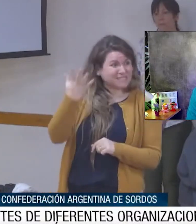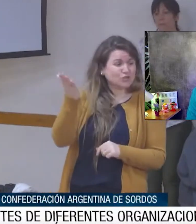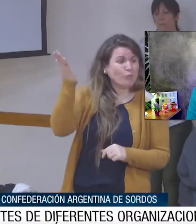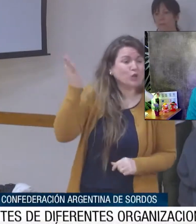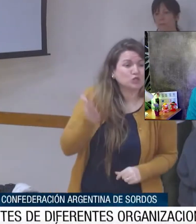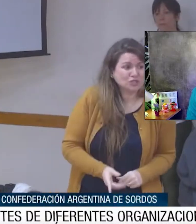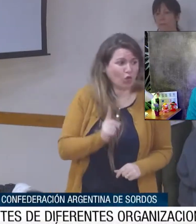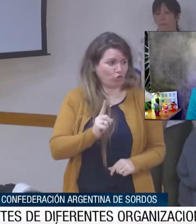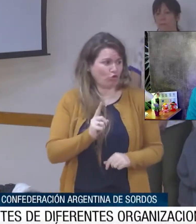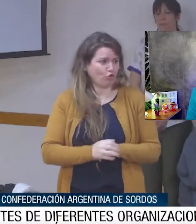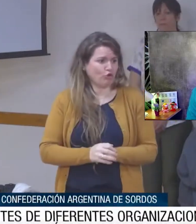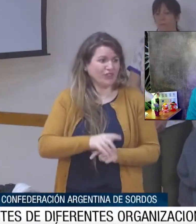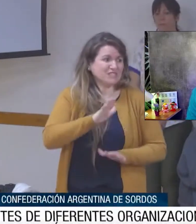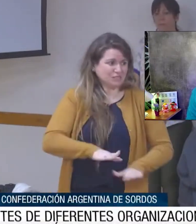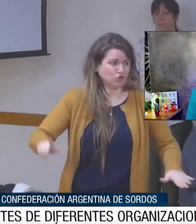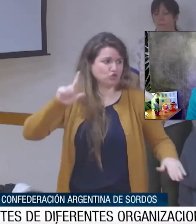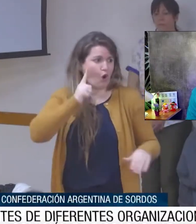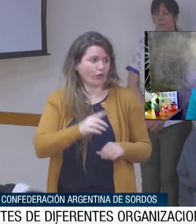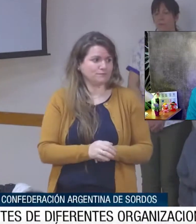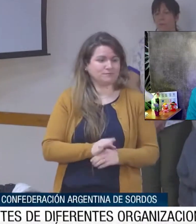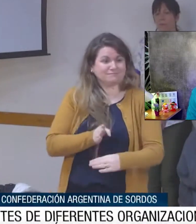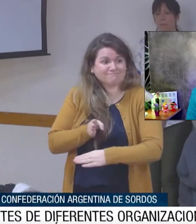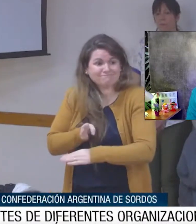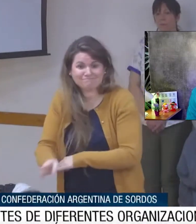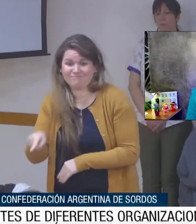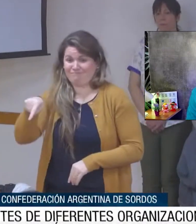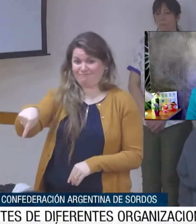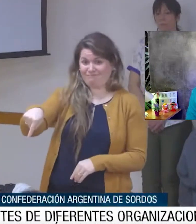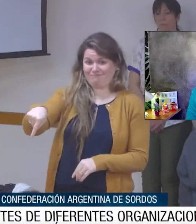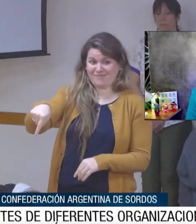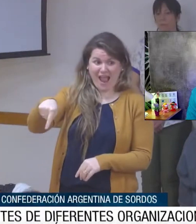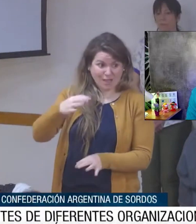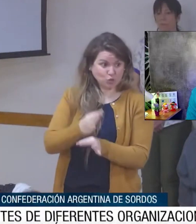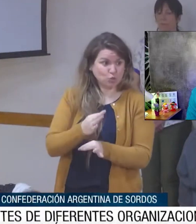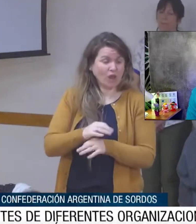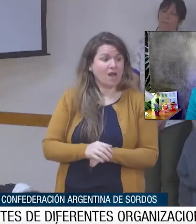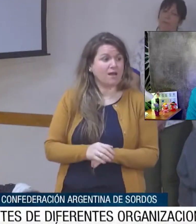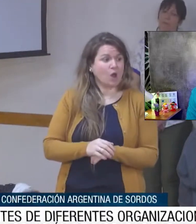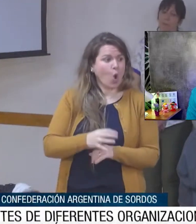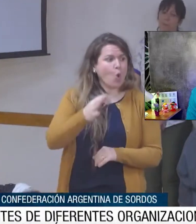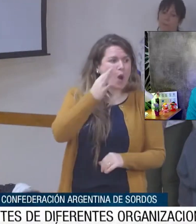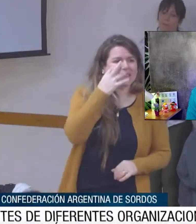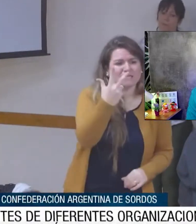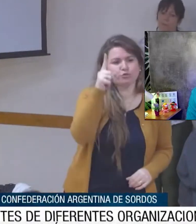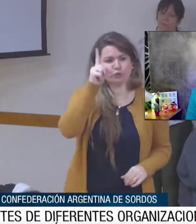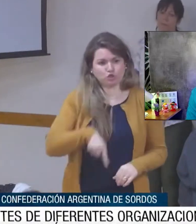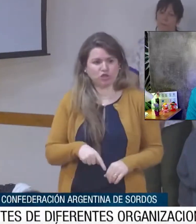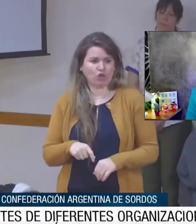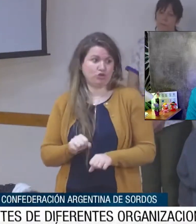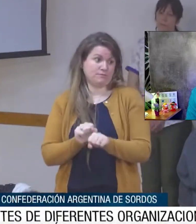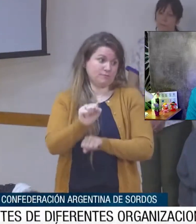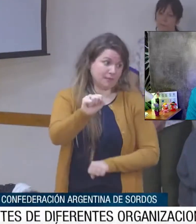para el desarrollo de los niños. El 95% de los niños sordos cuando ingresa a la escuela, solo